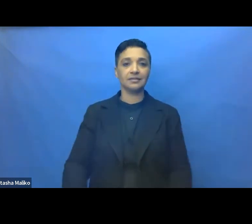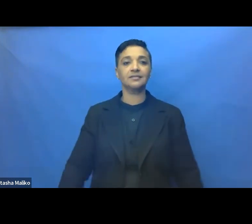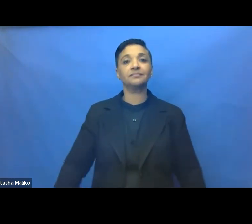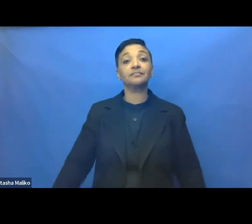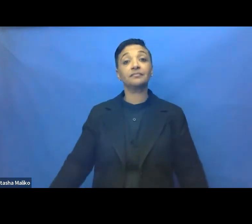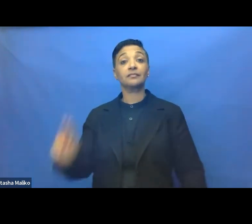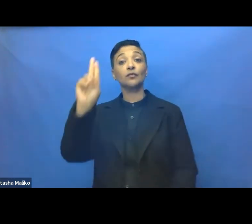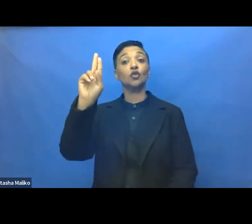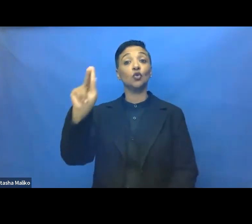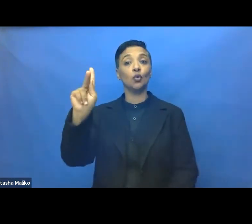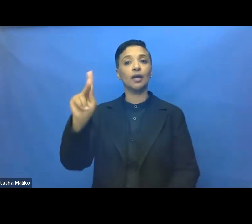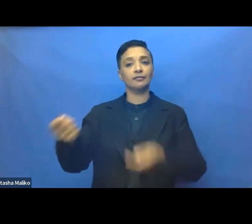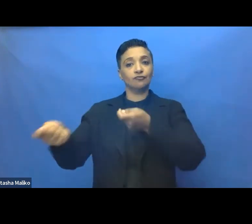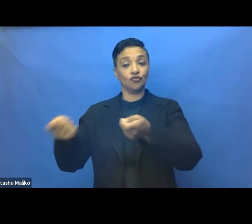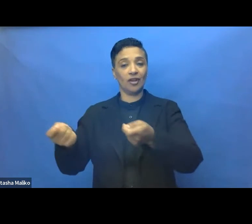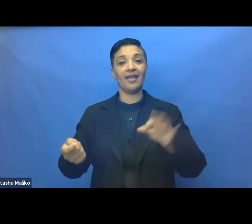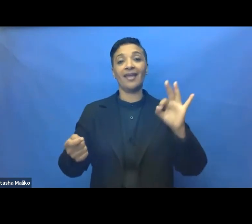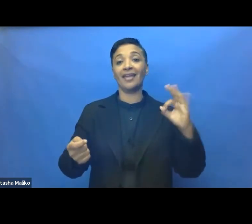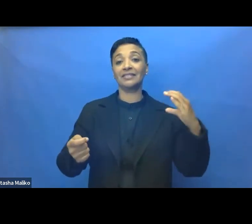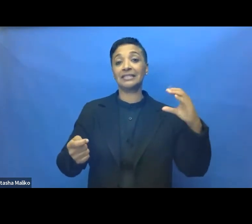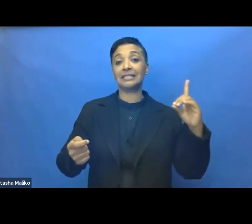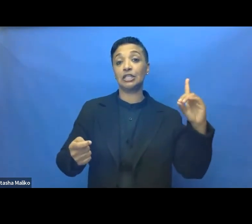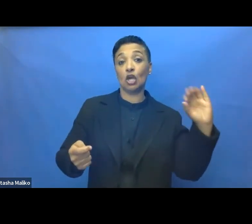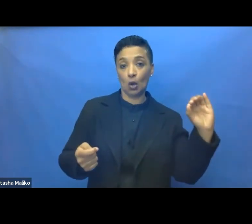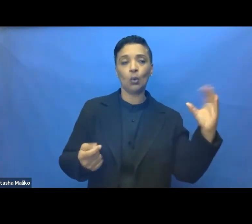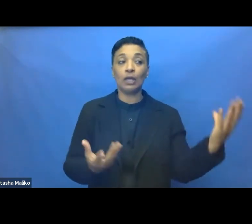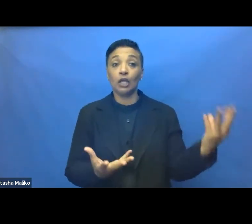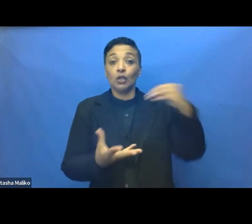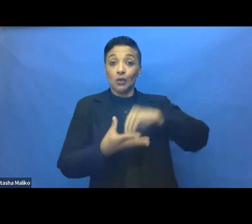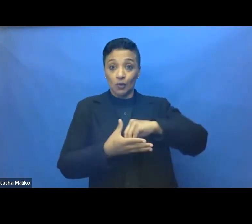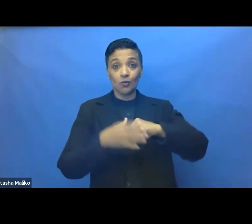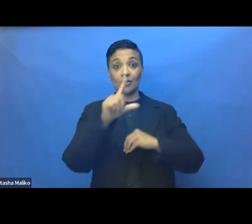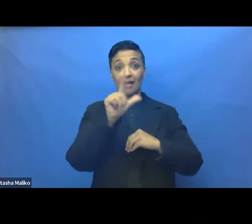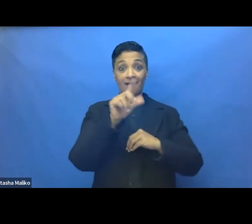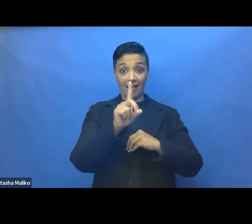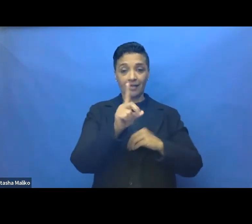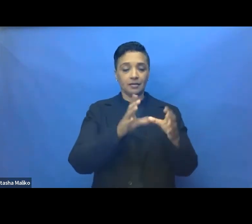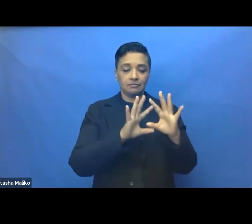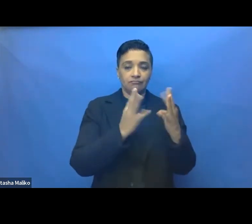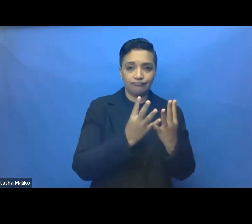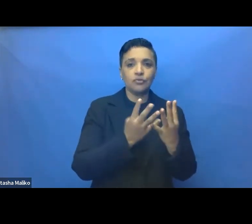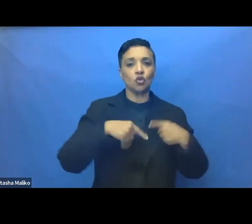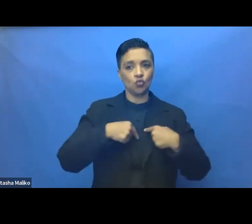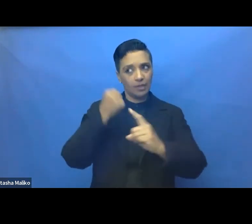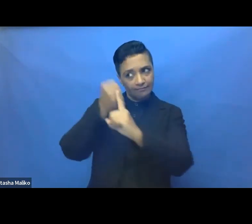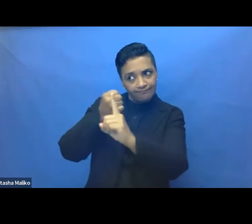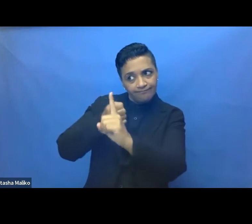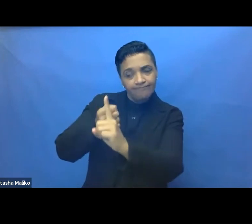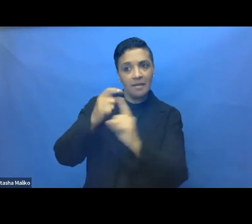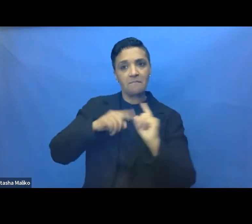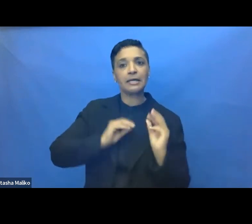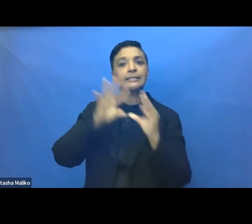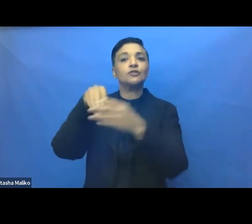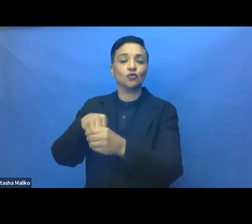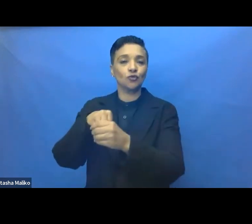un peu de visibilité pour des personnes handicapées, le Royaume-Uni étant